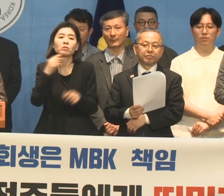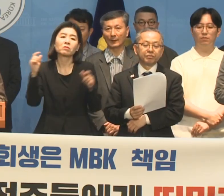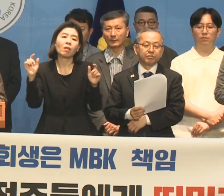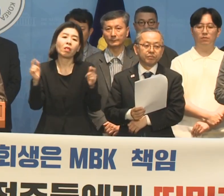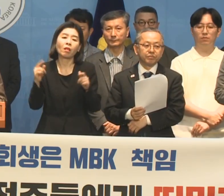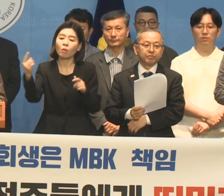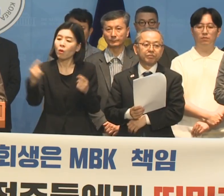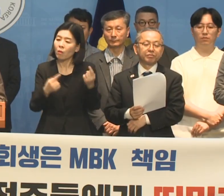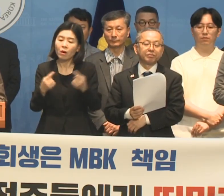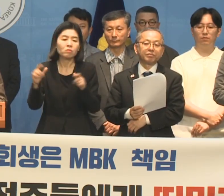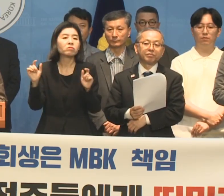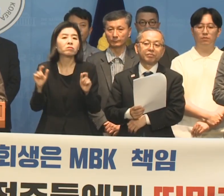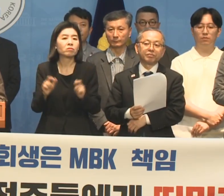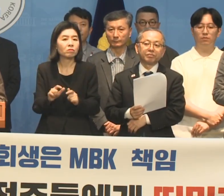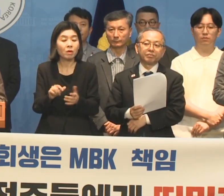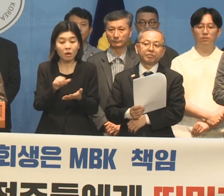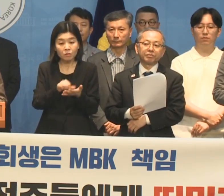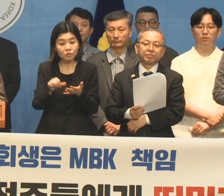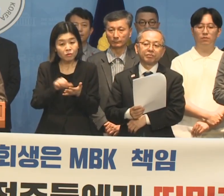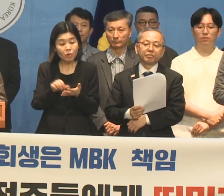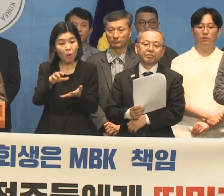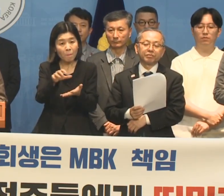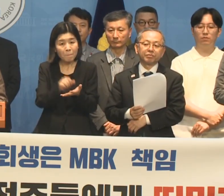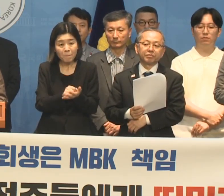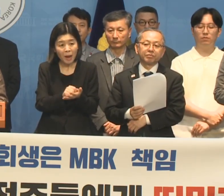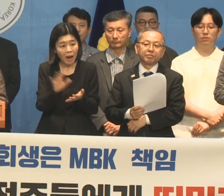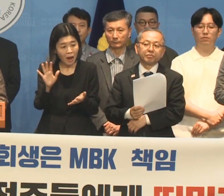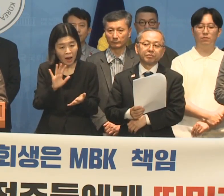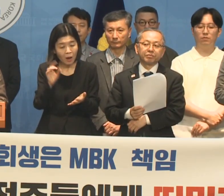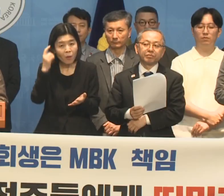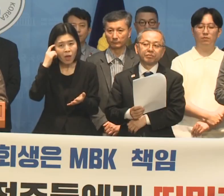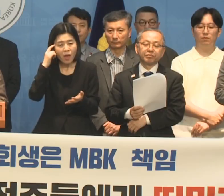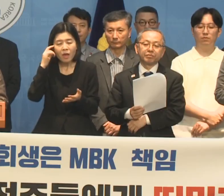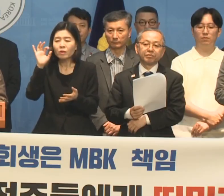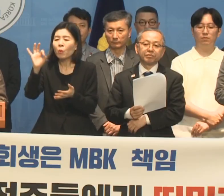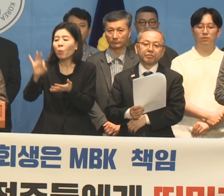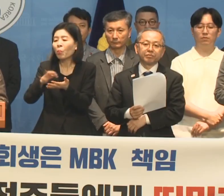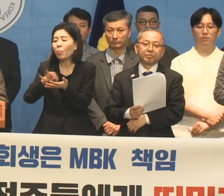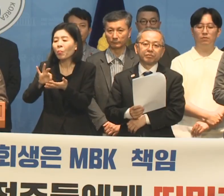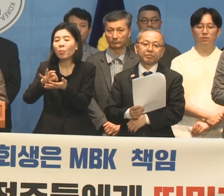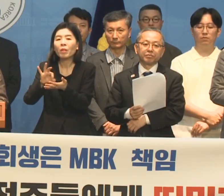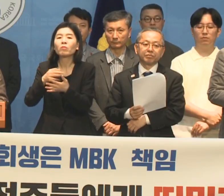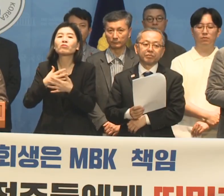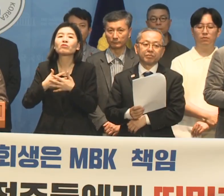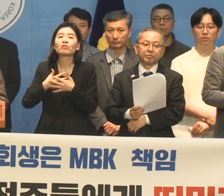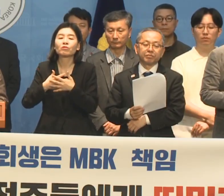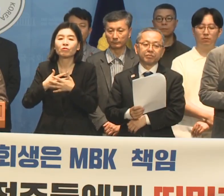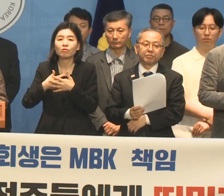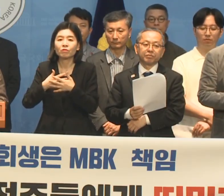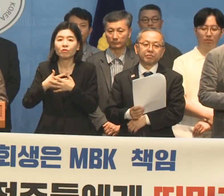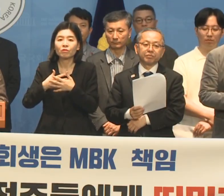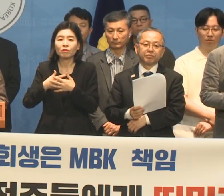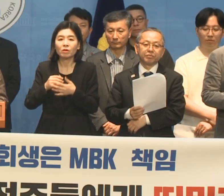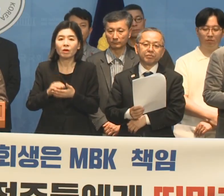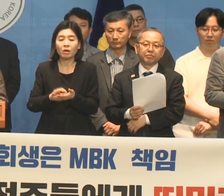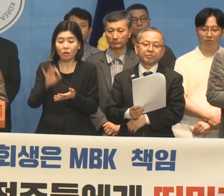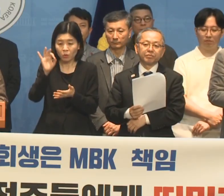물건이 들어오지 않는 이유는 정산에 대한 불안함 때문입니다. 정산에 대한